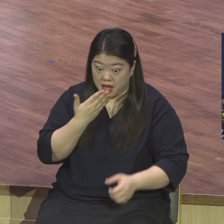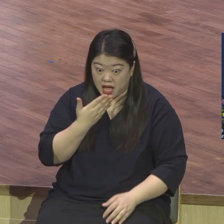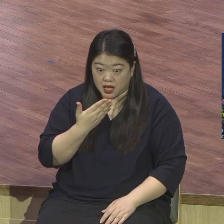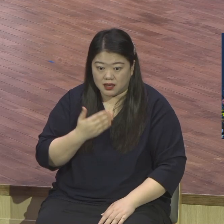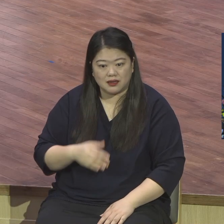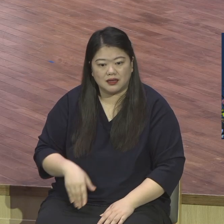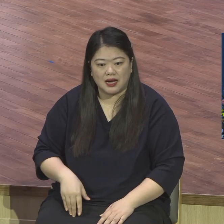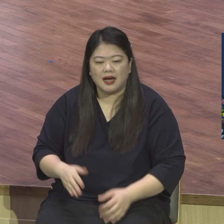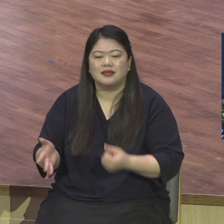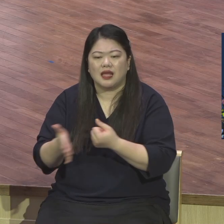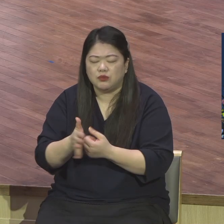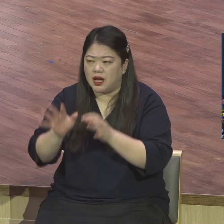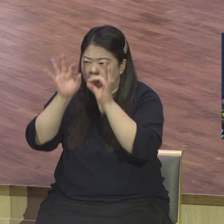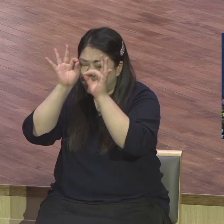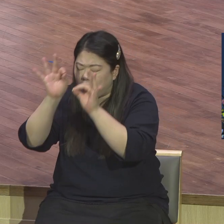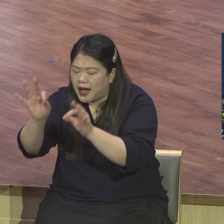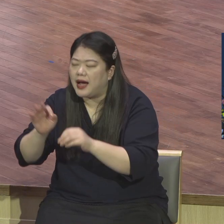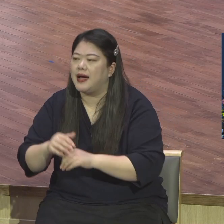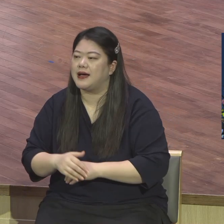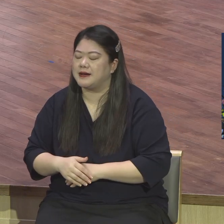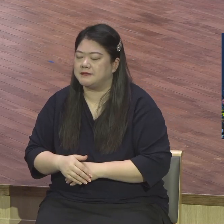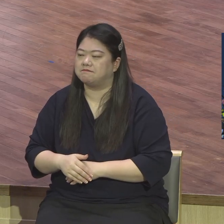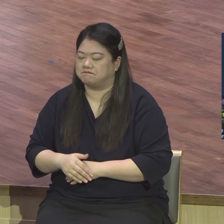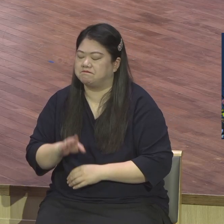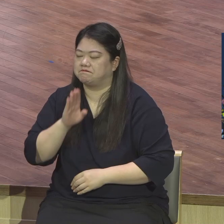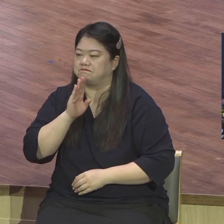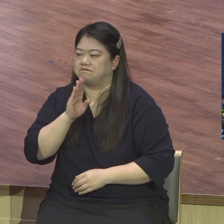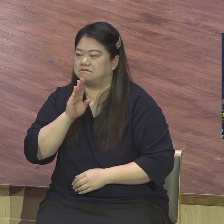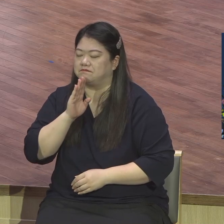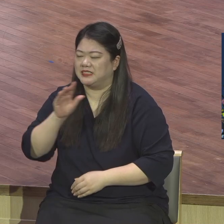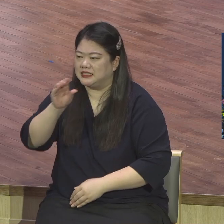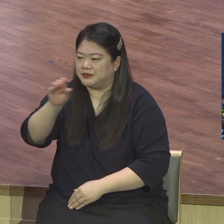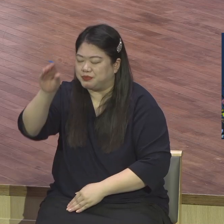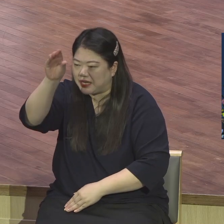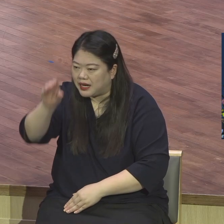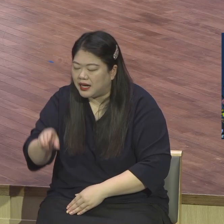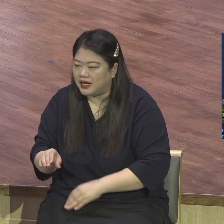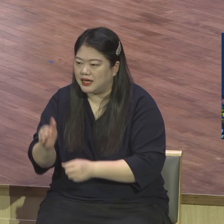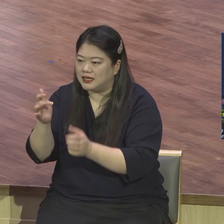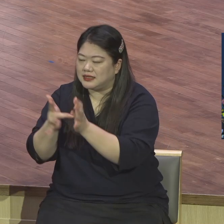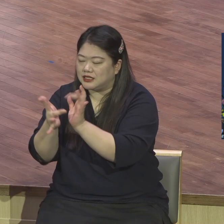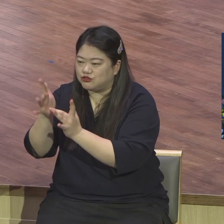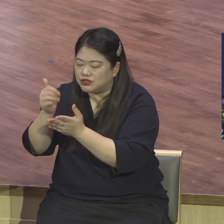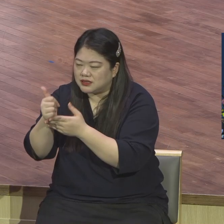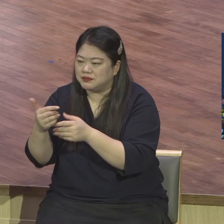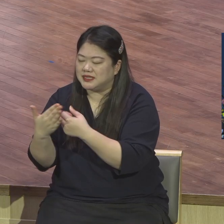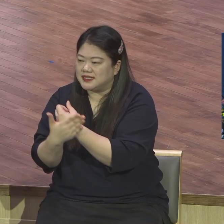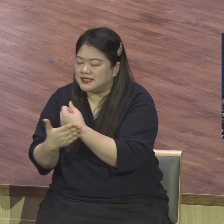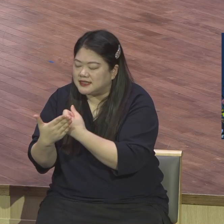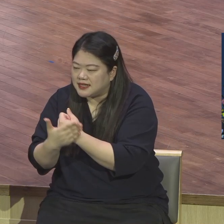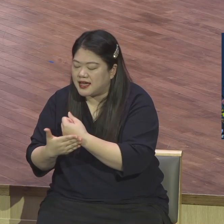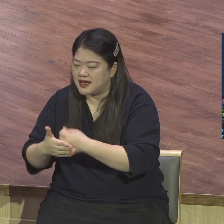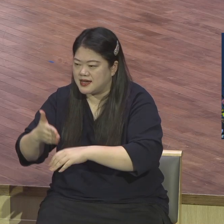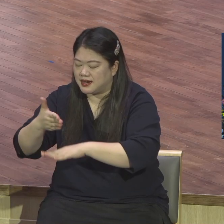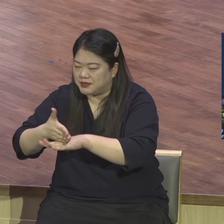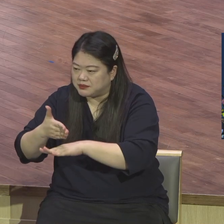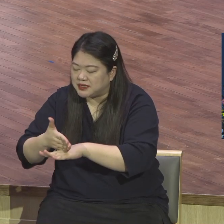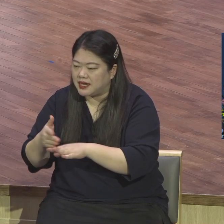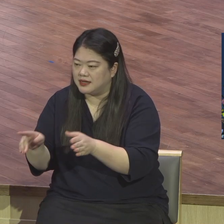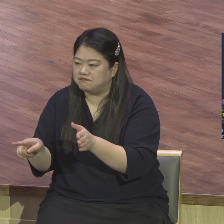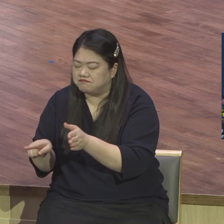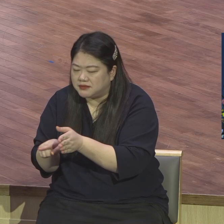십자가를 볼 때마다 그걸 느껴야 돼. 십자가를 볼 때마다 야 정말 이 대가를 치르지